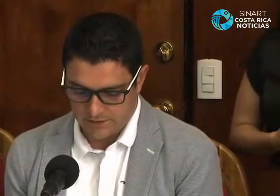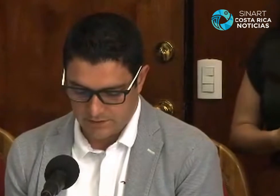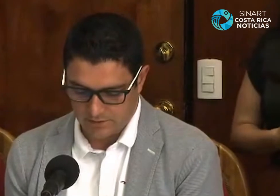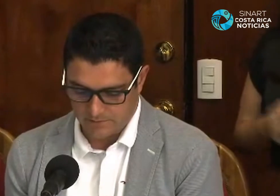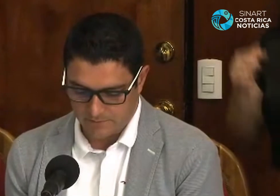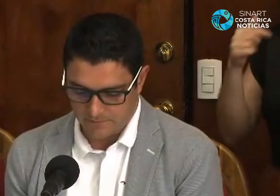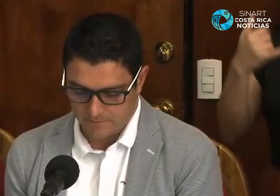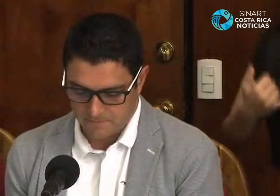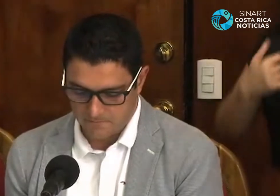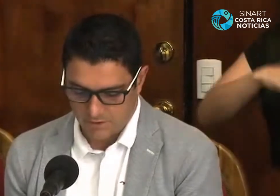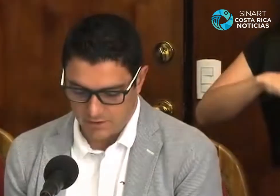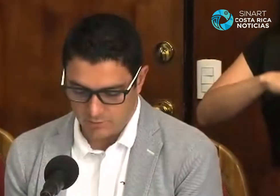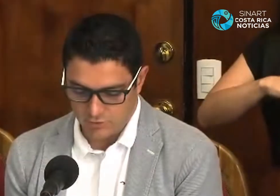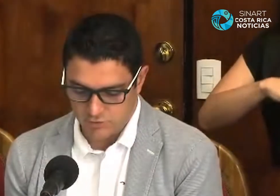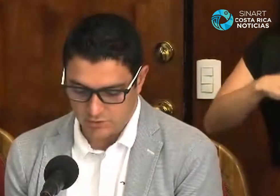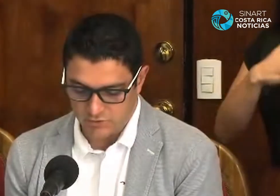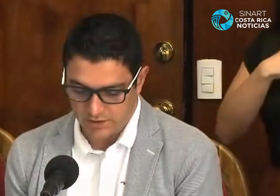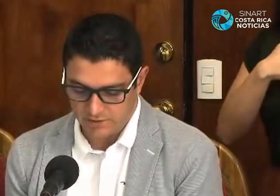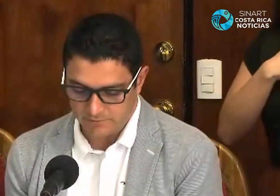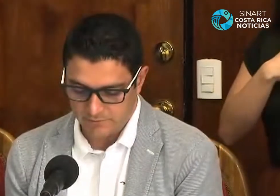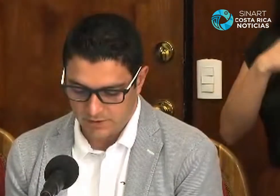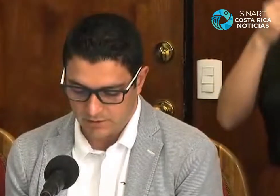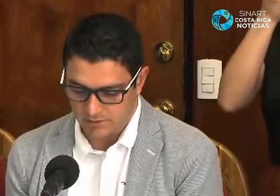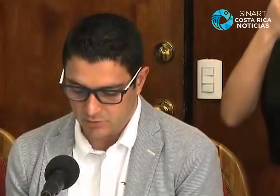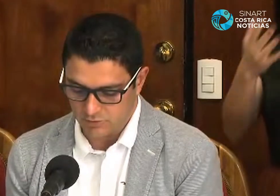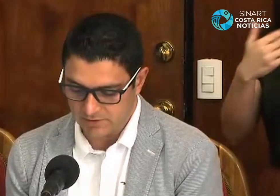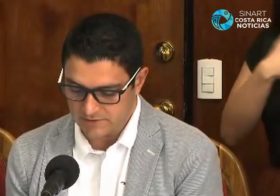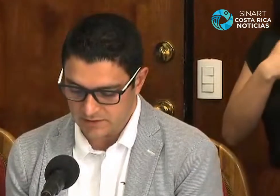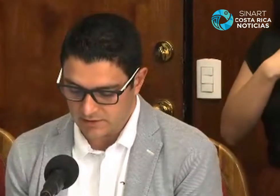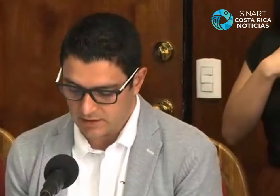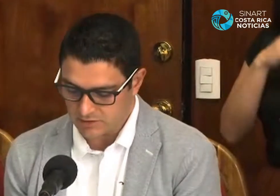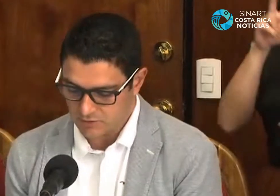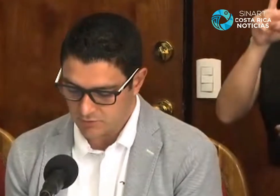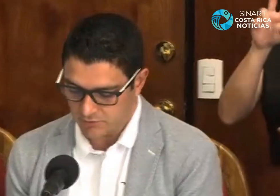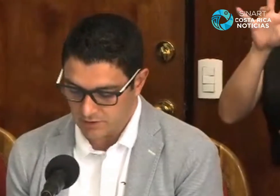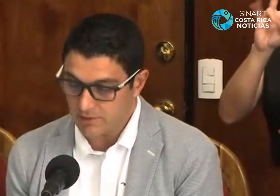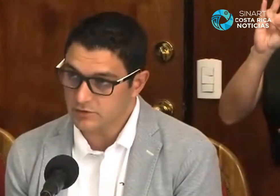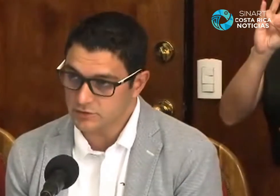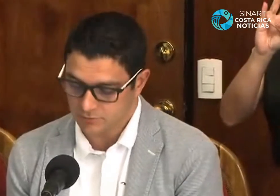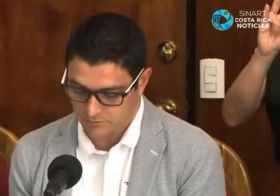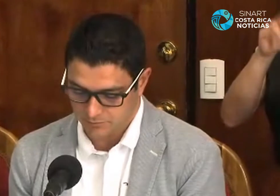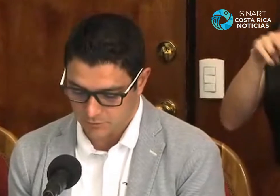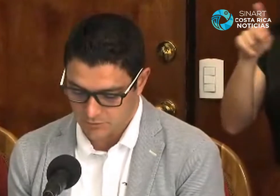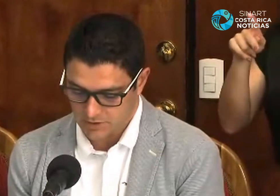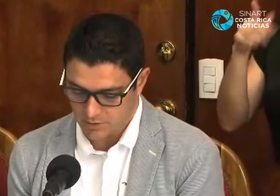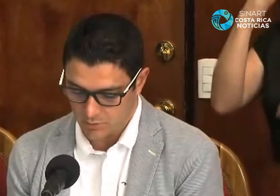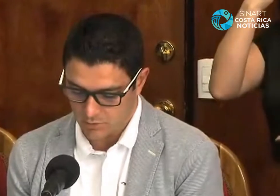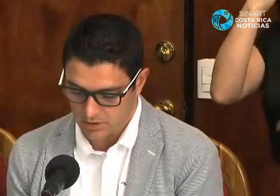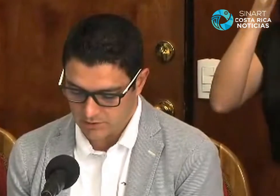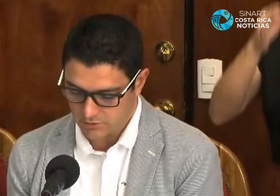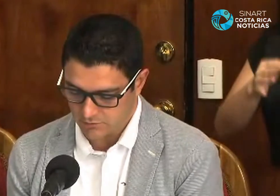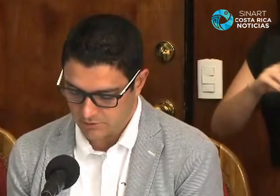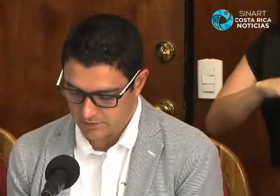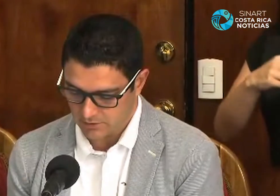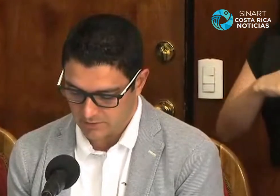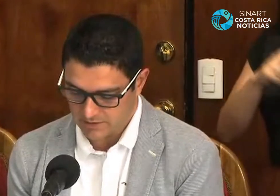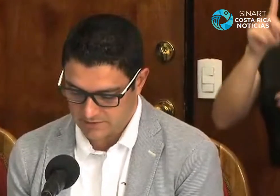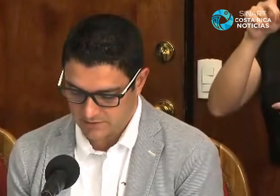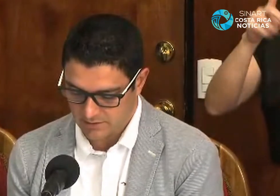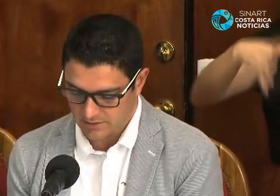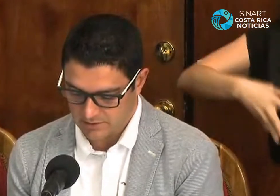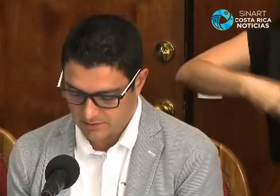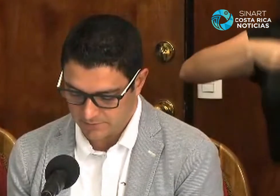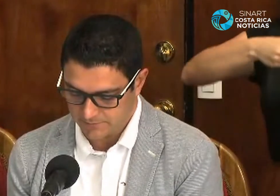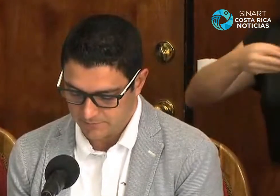A la fecha tenemos que anunciar que tenemos 27 casos confirmados, o sea, un caso confirmado